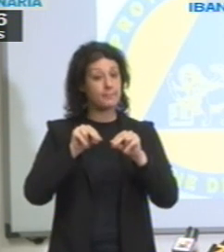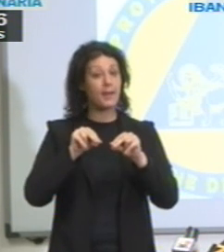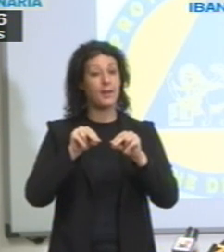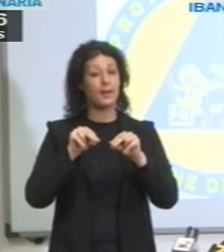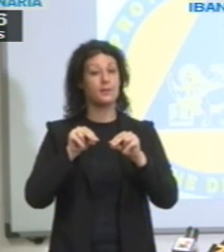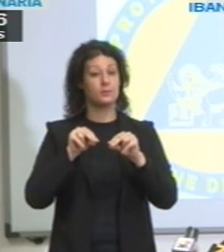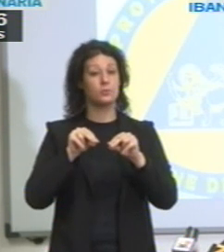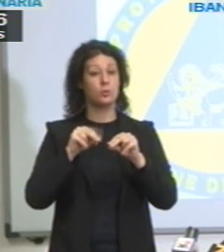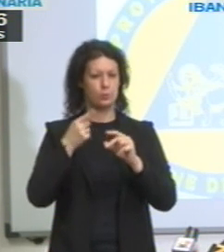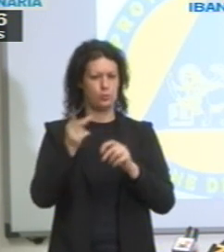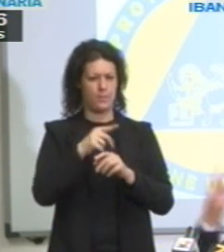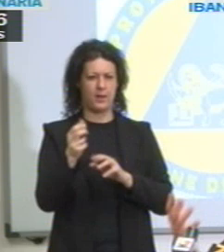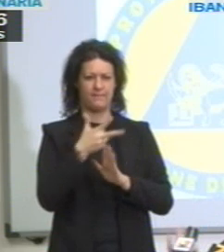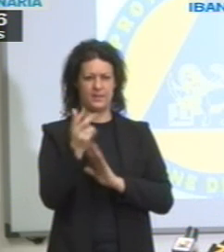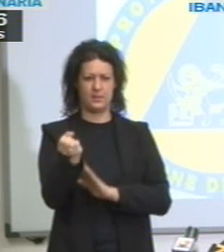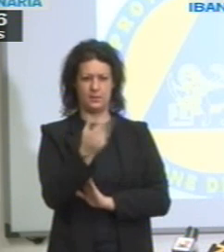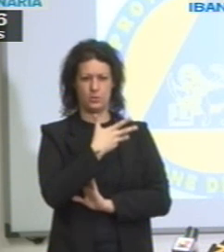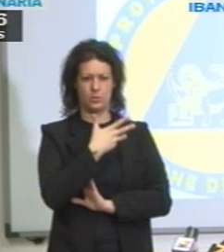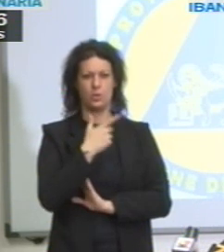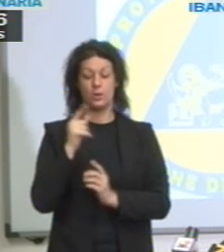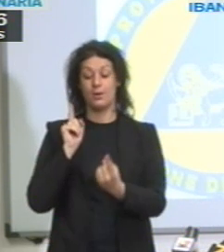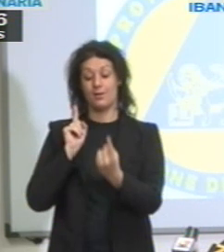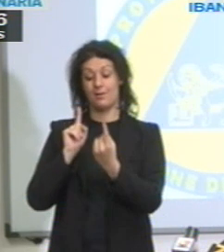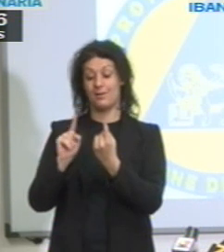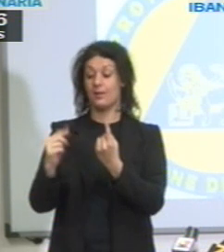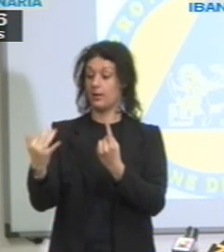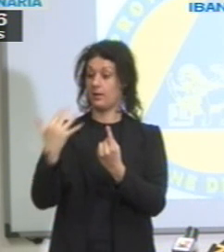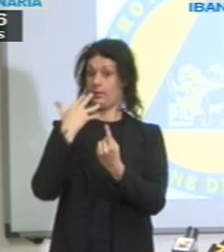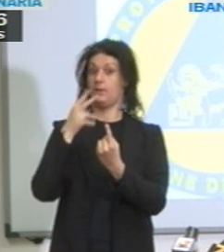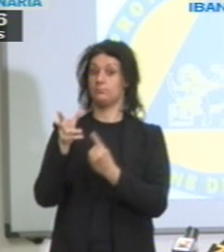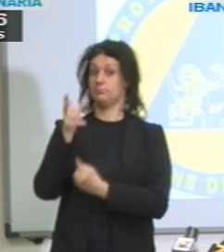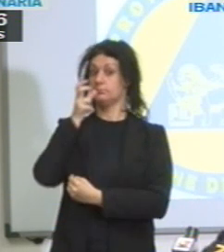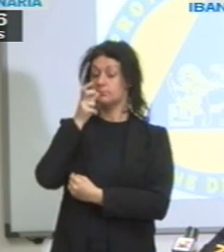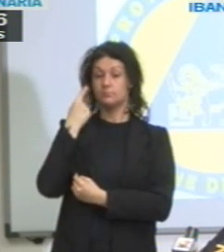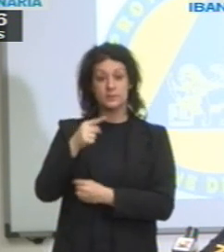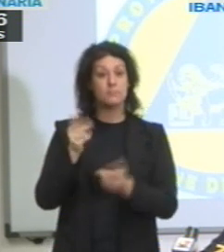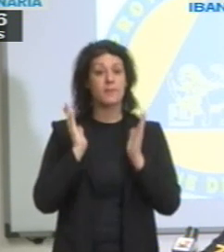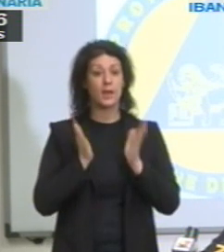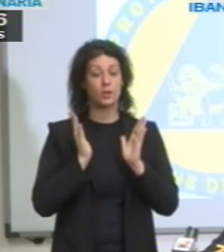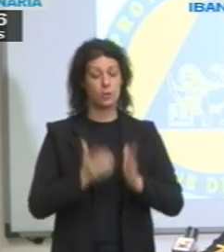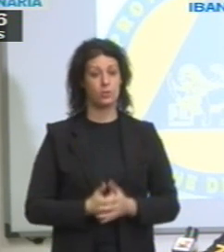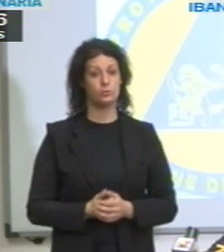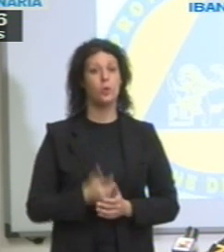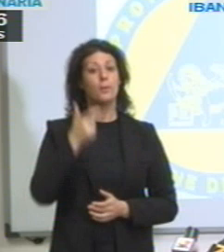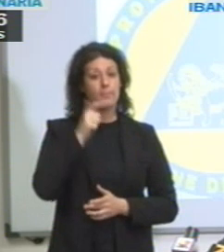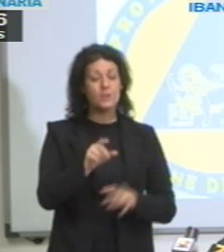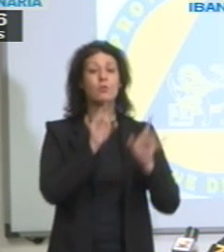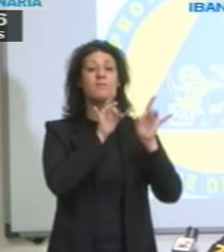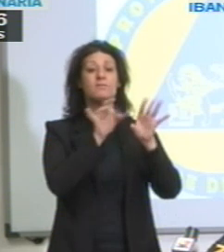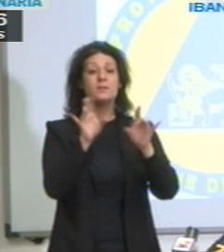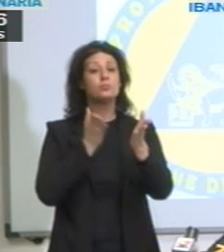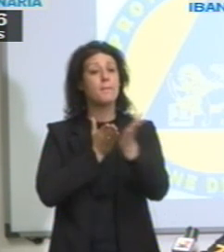riprogetteremo, Carlo, il video, dà una dimensione di cosa sia questo aerosol. È pericolosissimo perché il virus viene veicolato da queste